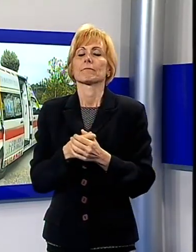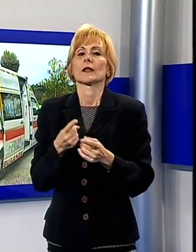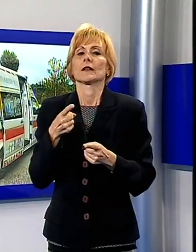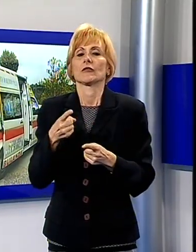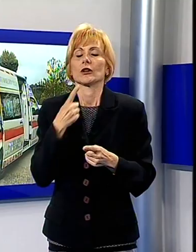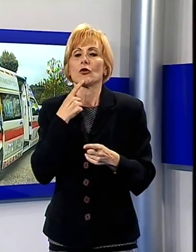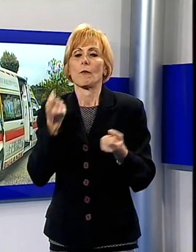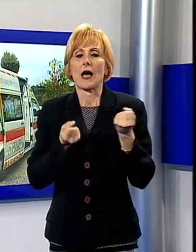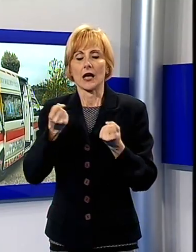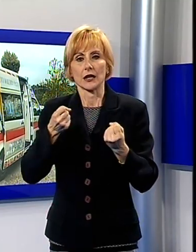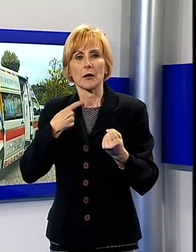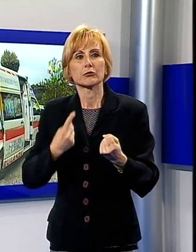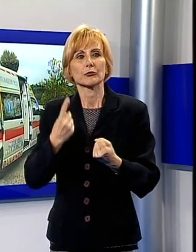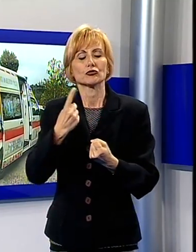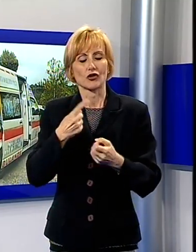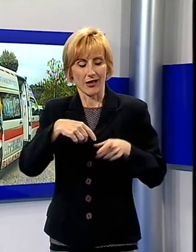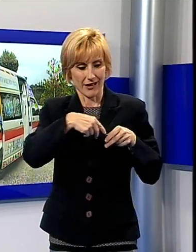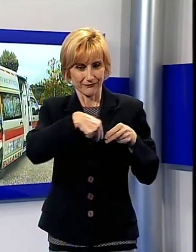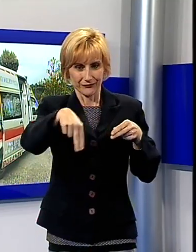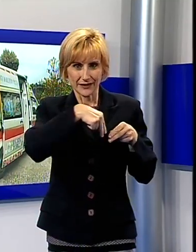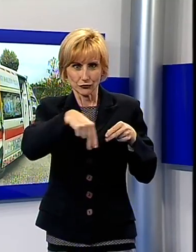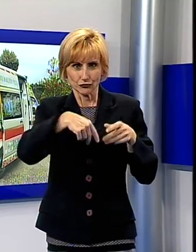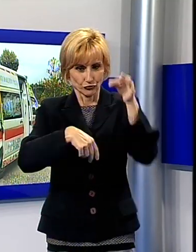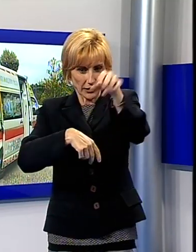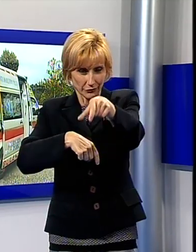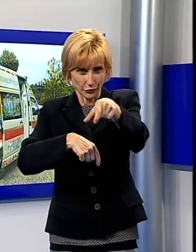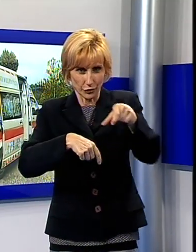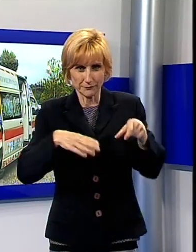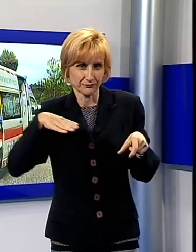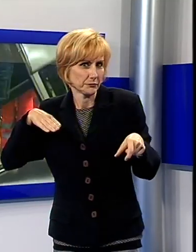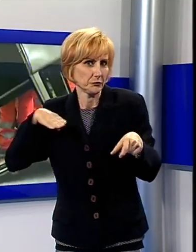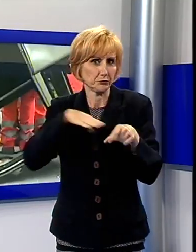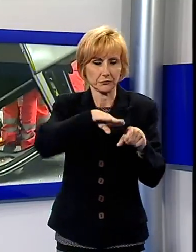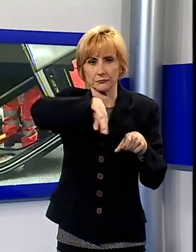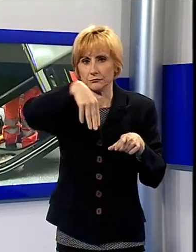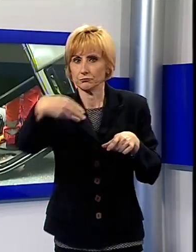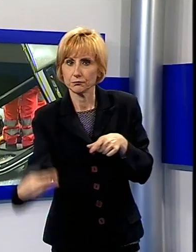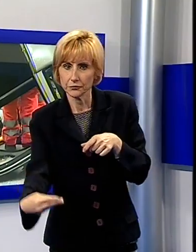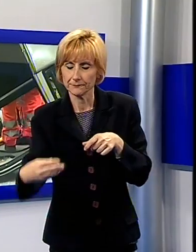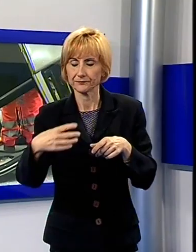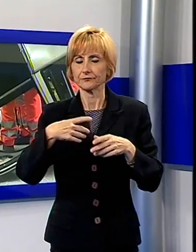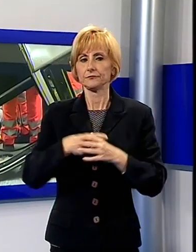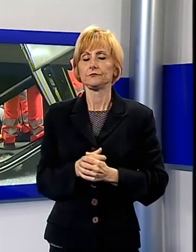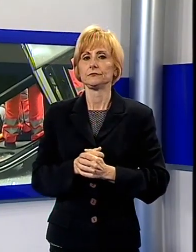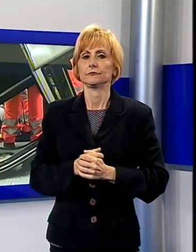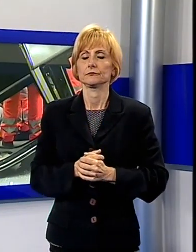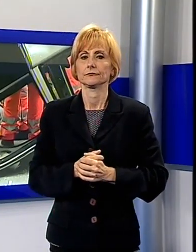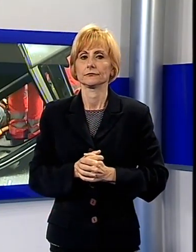il paracarro centrale che divide la provinciale dalla strada che porta al campo sportivo, ribaltandosi poi sulla carreggiata